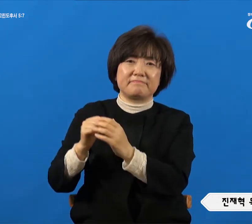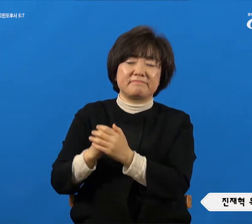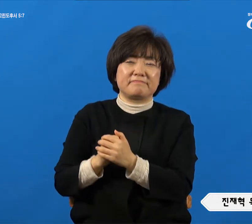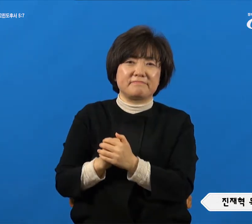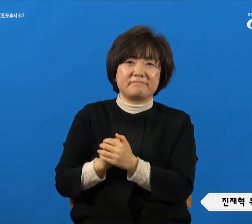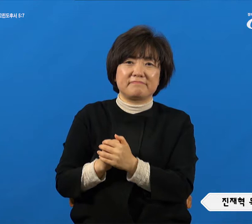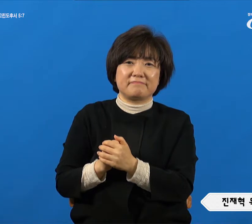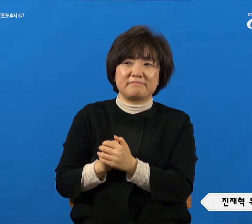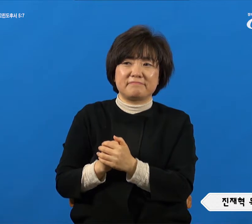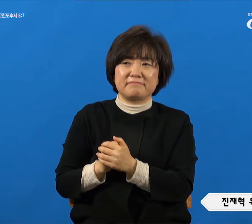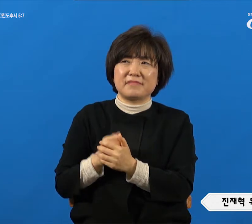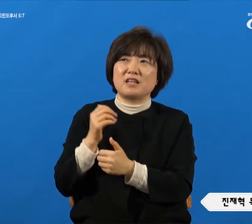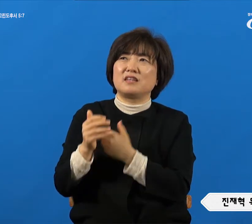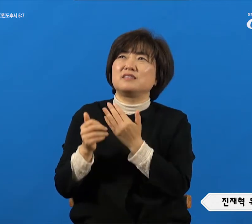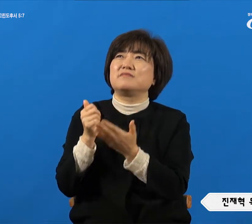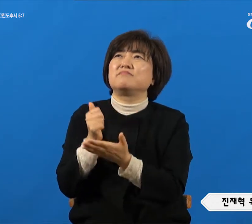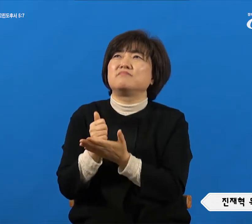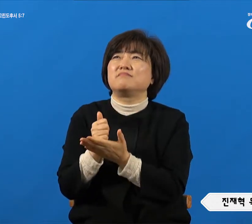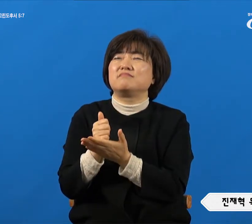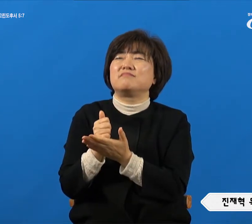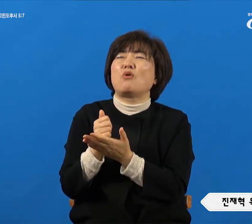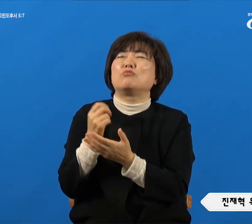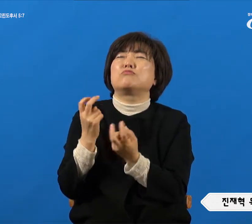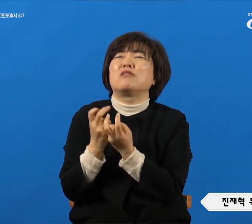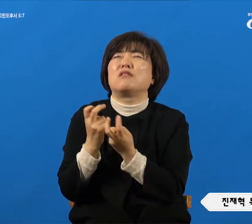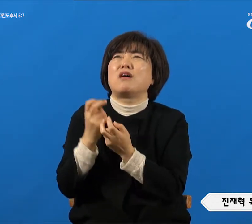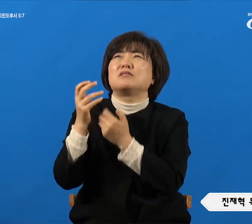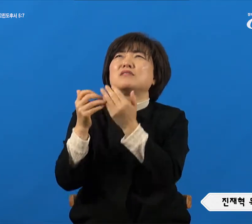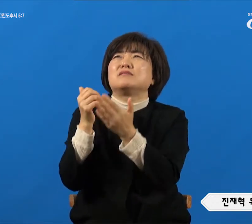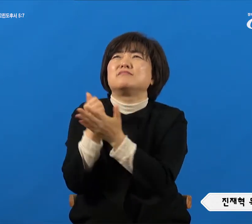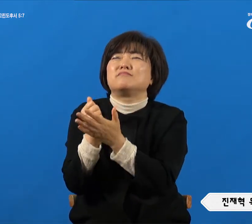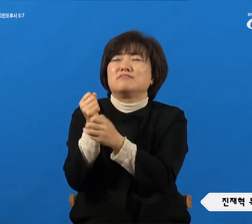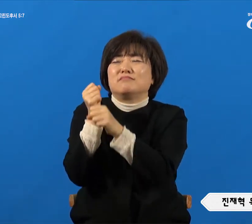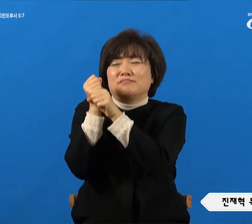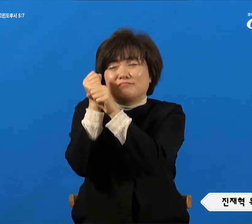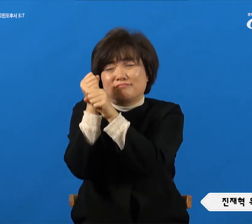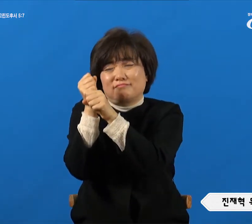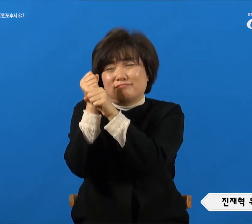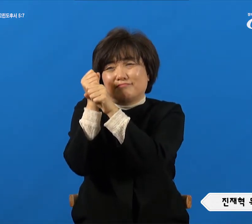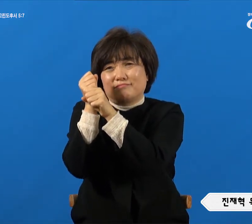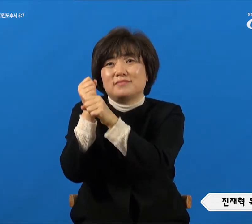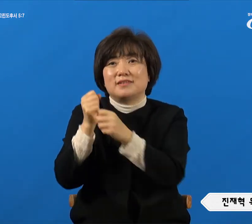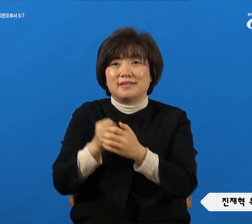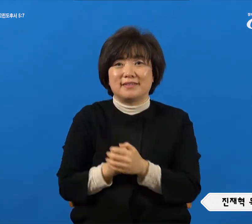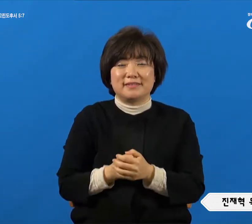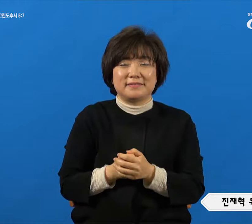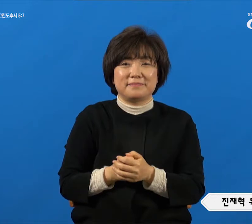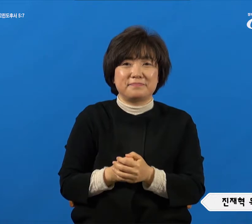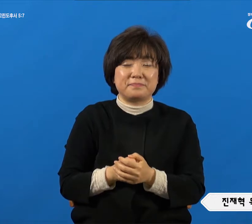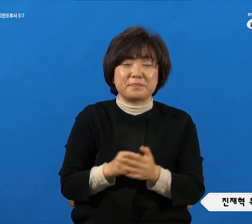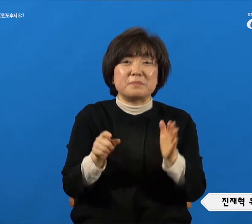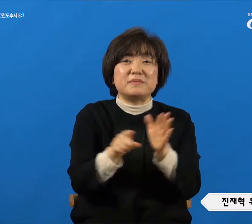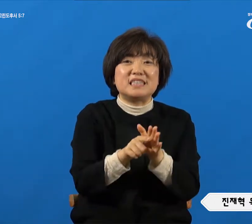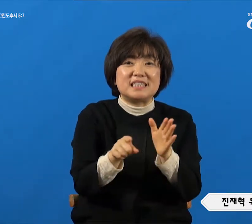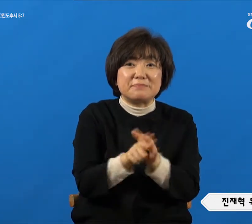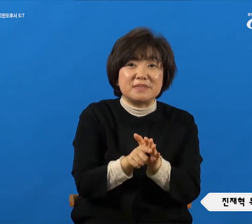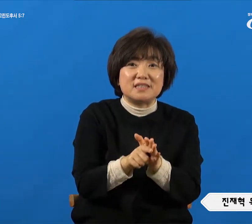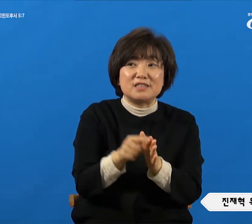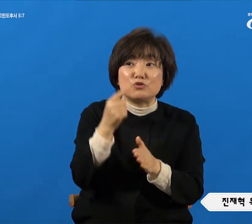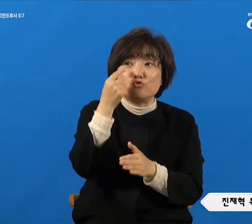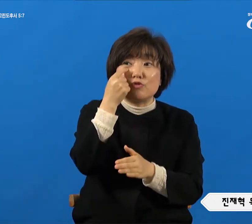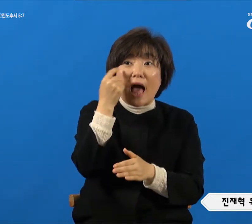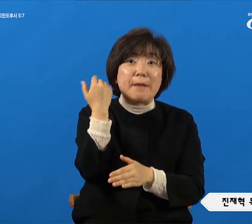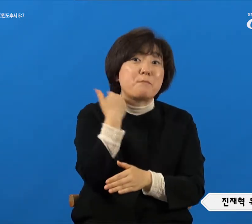없습니다. 하나님 매달릴 수밖에 없습니다. 그렇습니다. 믿음은 우리가 다